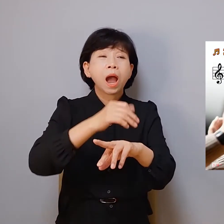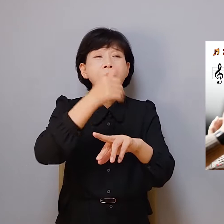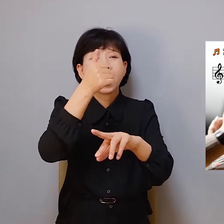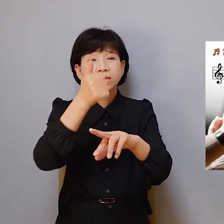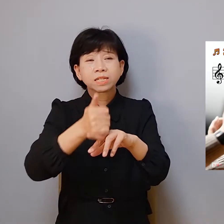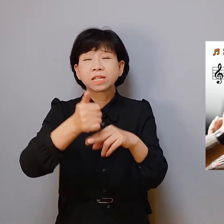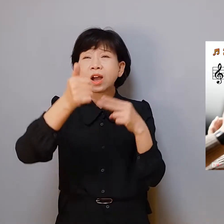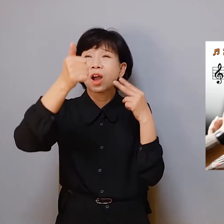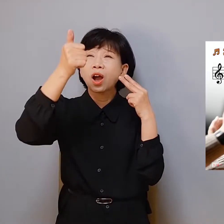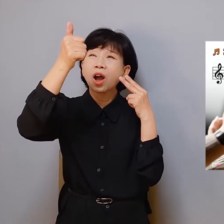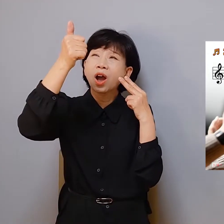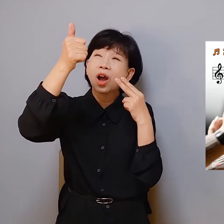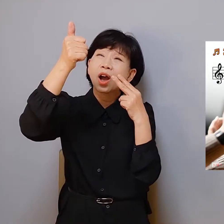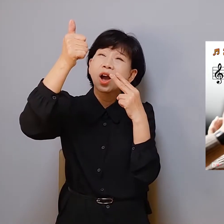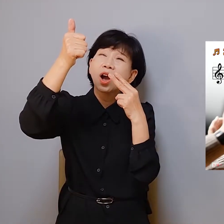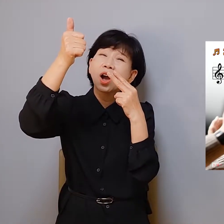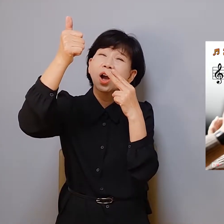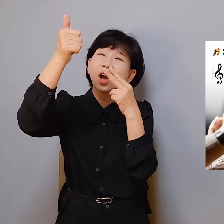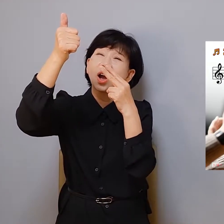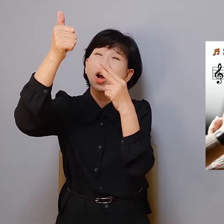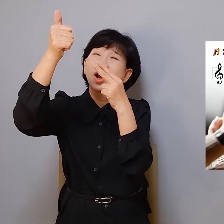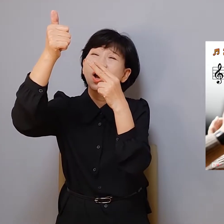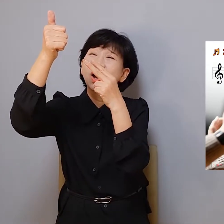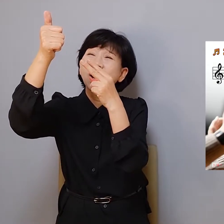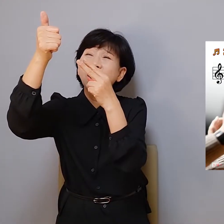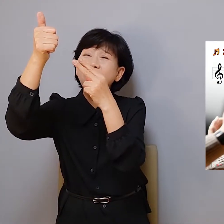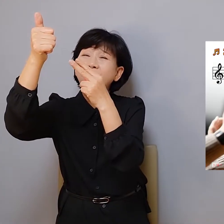우리 왕이여